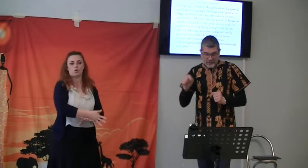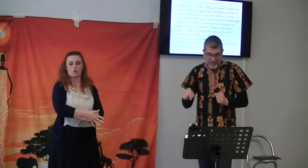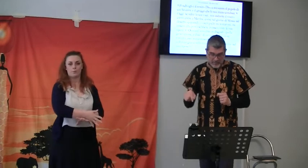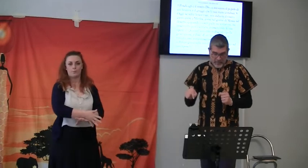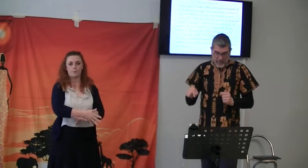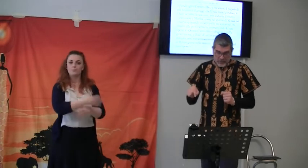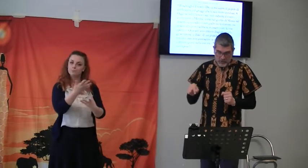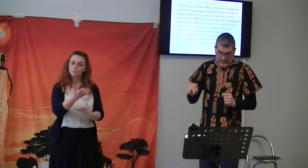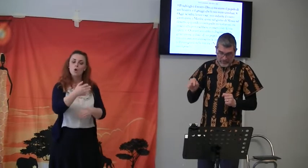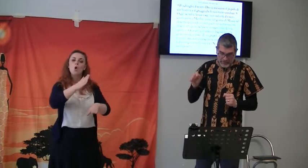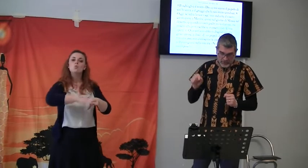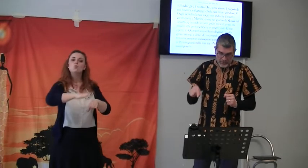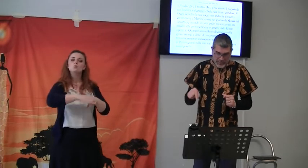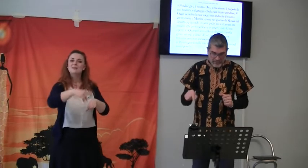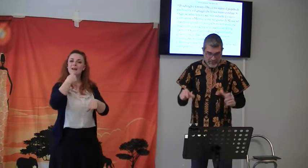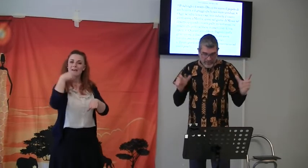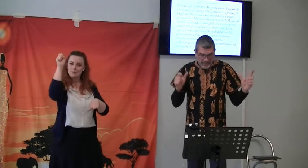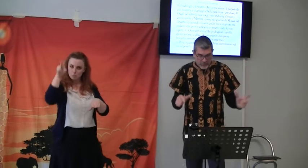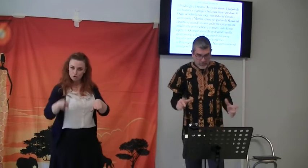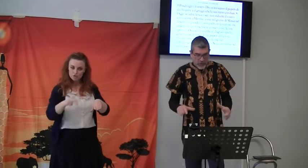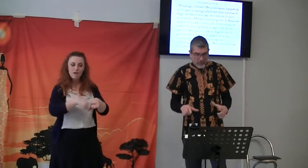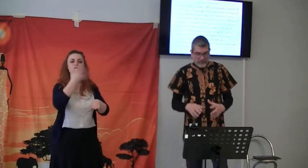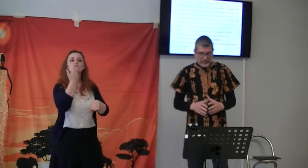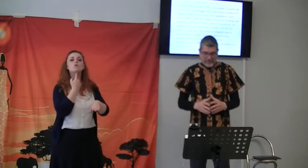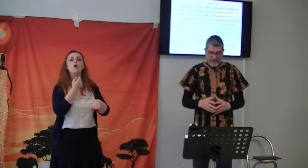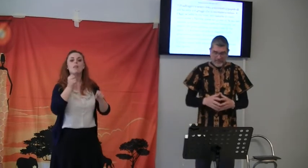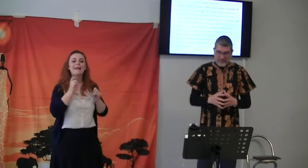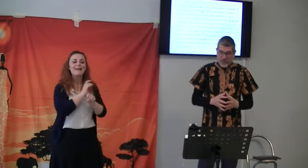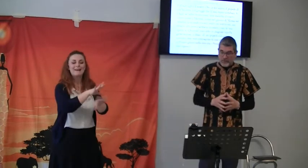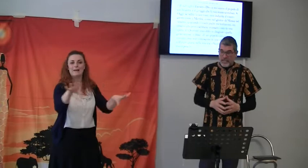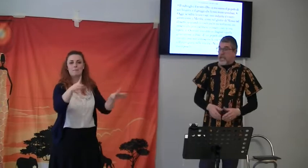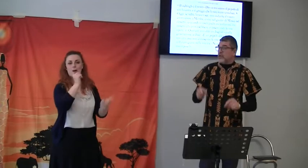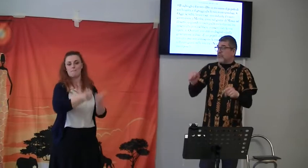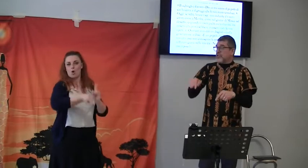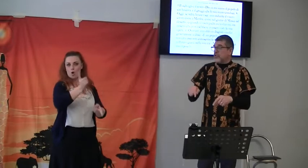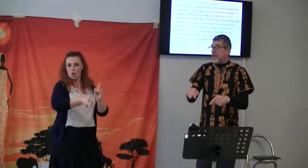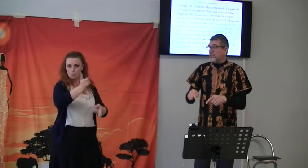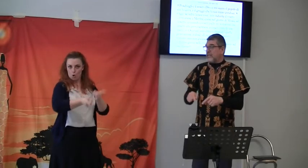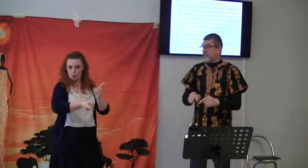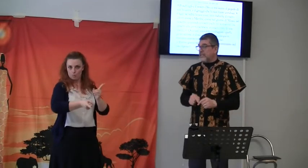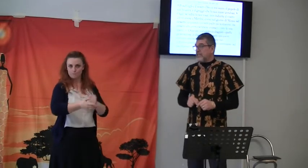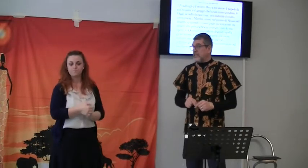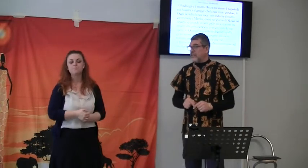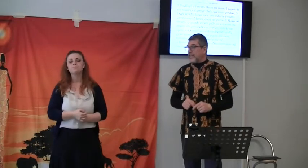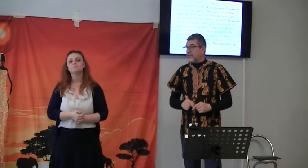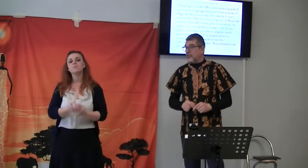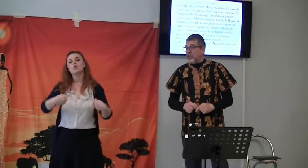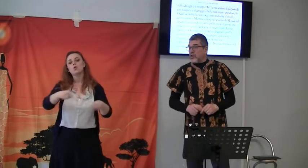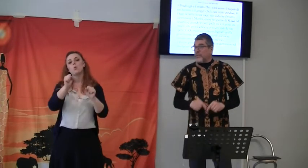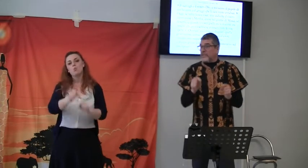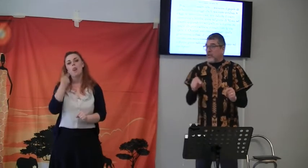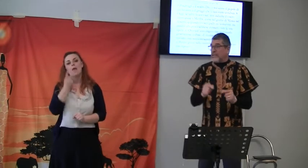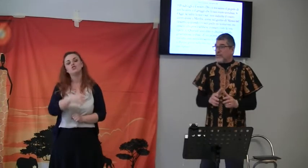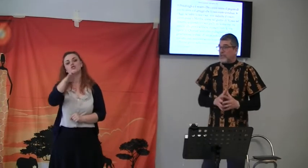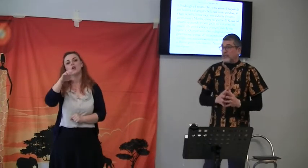tramite Mosè. Lui ha stabilito Mosè per liberare il suo popolo dalla potenza del faraone, e noi leggiamo nell'Esodo